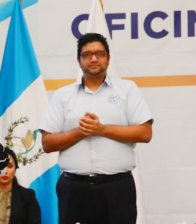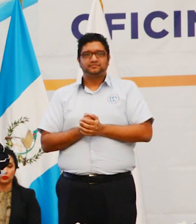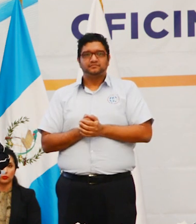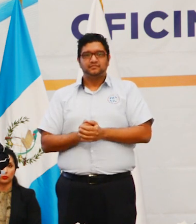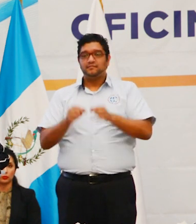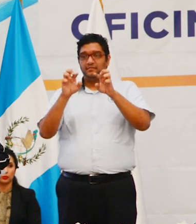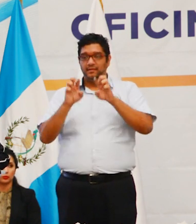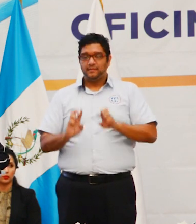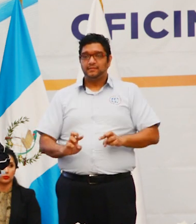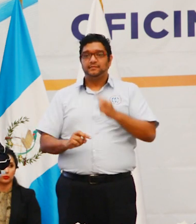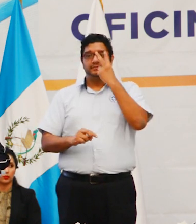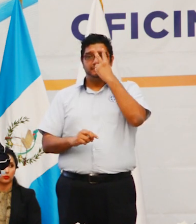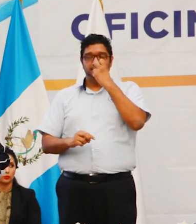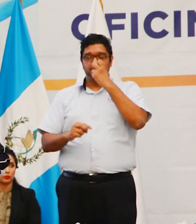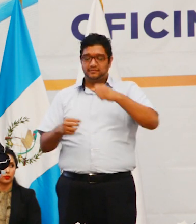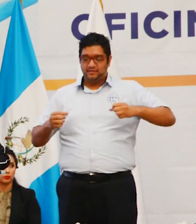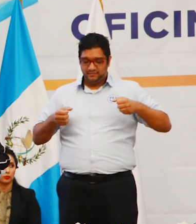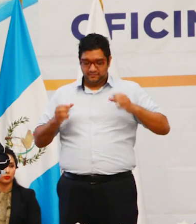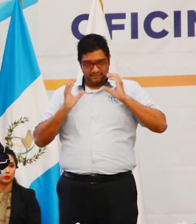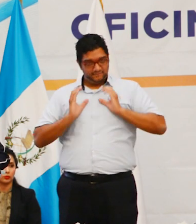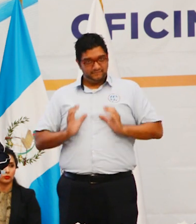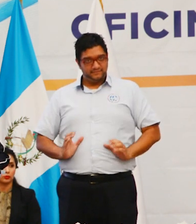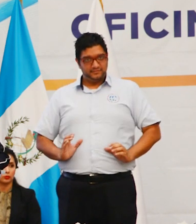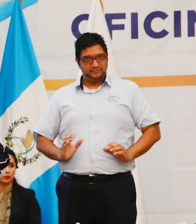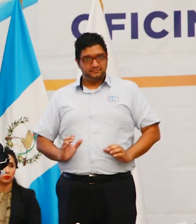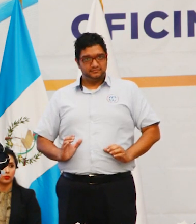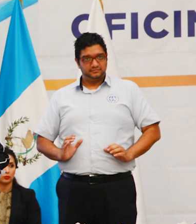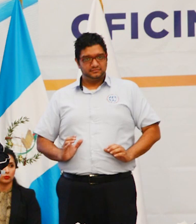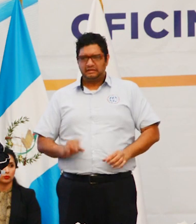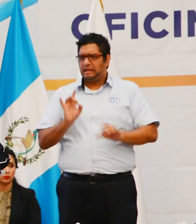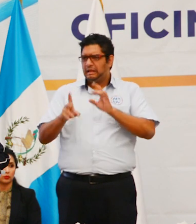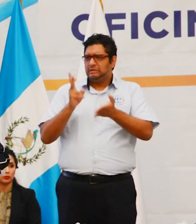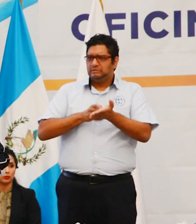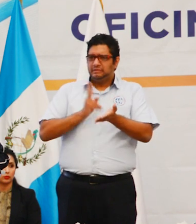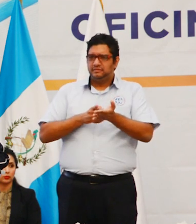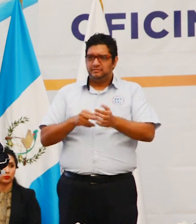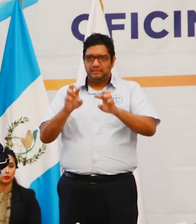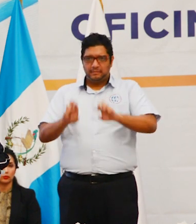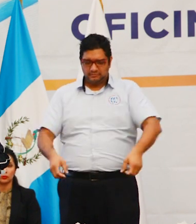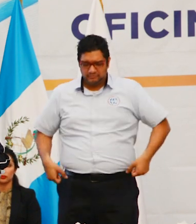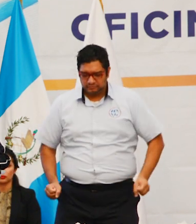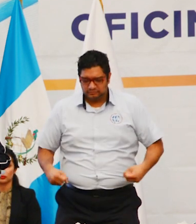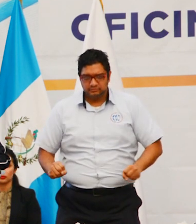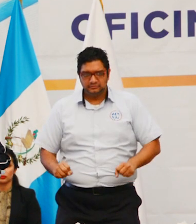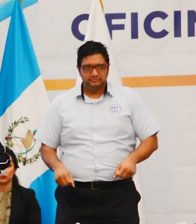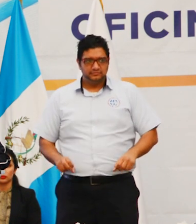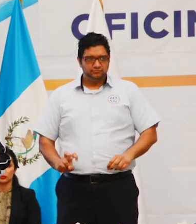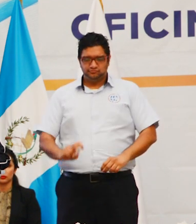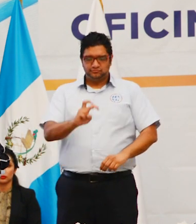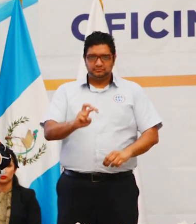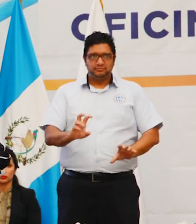acceso a las personas con discapacidad física a través de vencer las barreras arquitectónicas. Y para las personas con